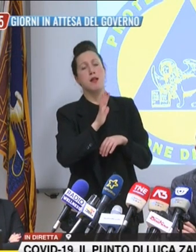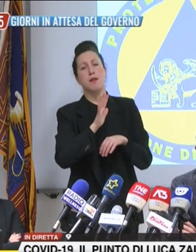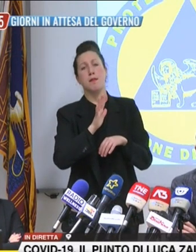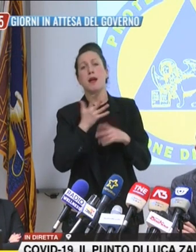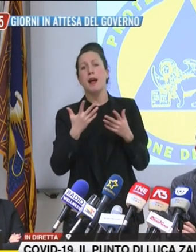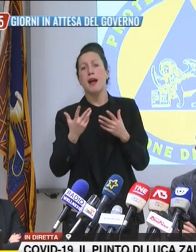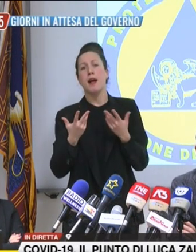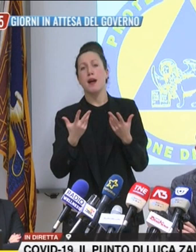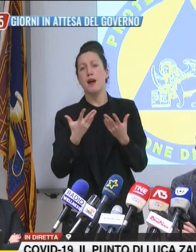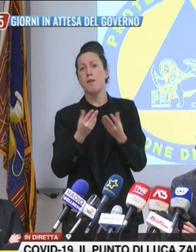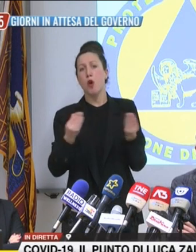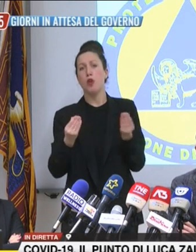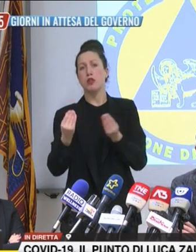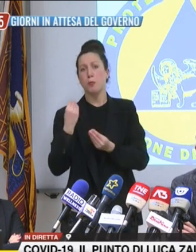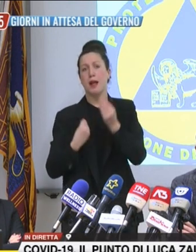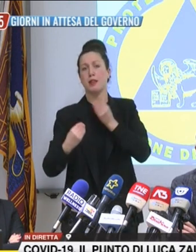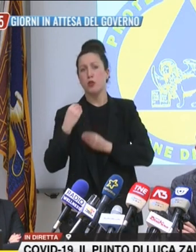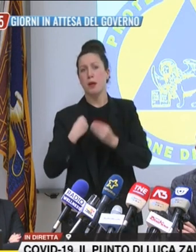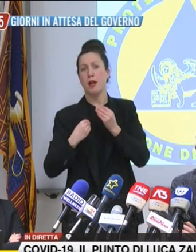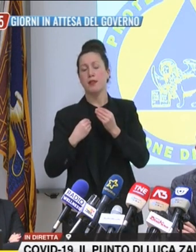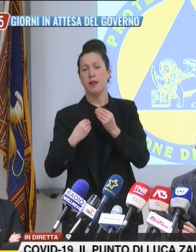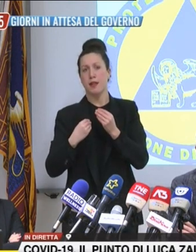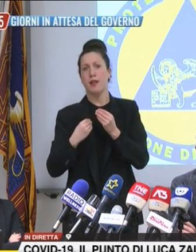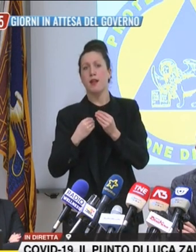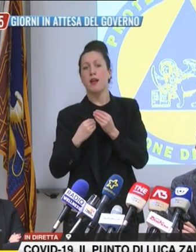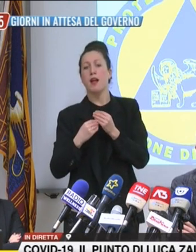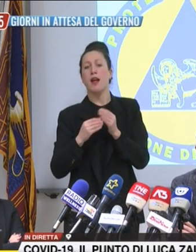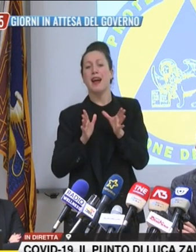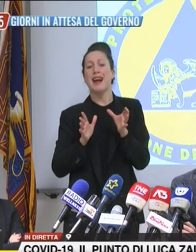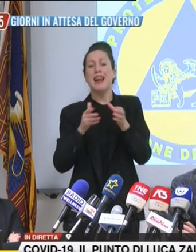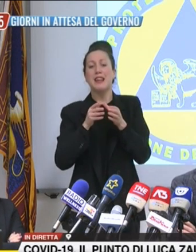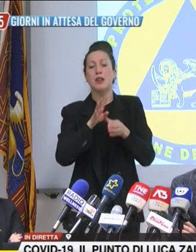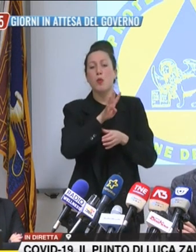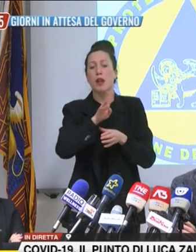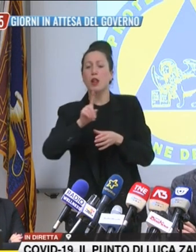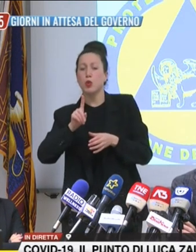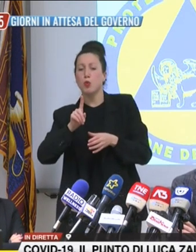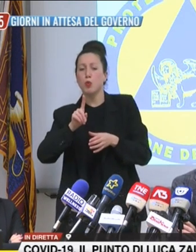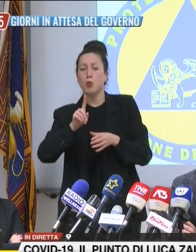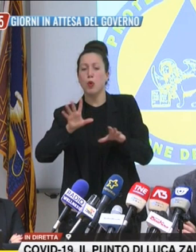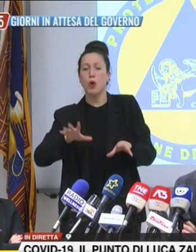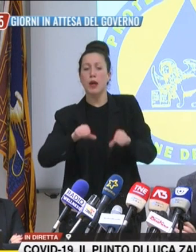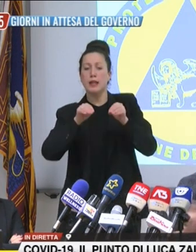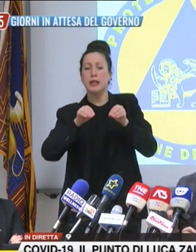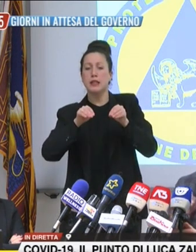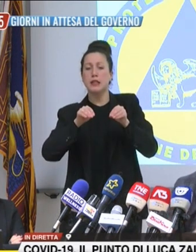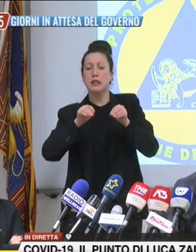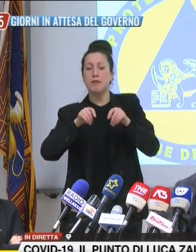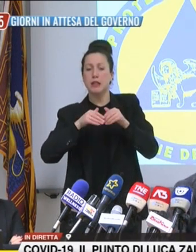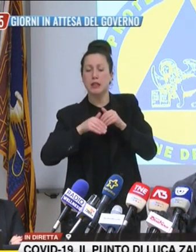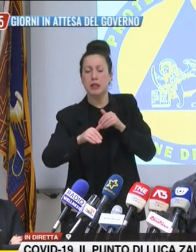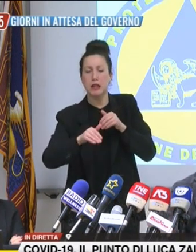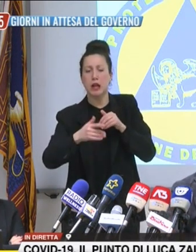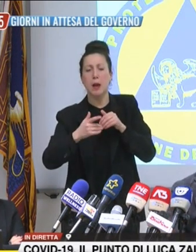chiaro. Perché si comincia dalla classe 41 e non dai più anziani, da quelli che hanno 90, 95, 100 anni? Dopo vi